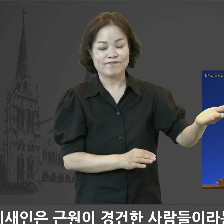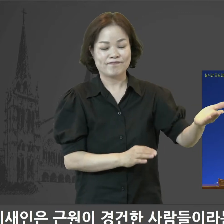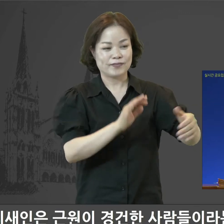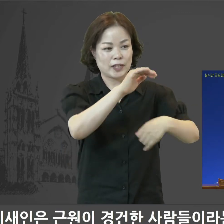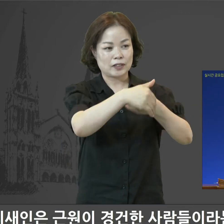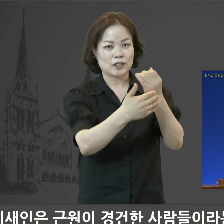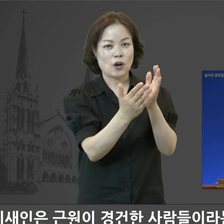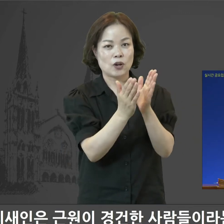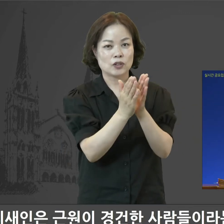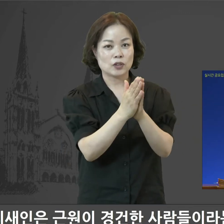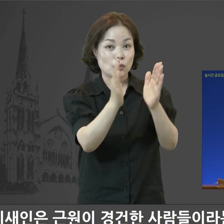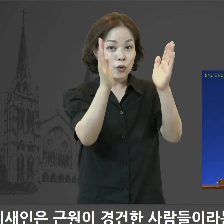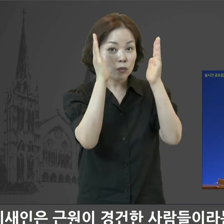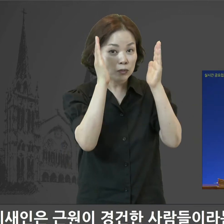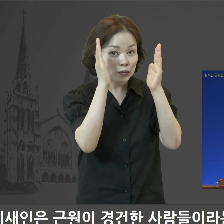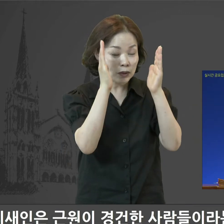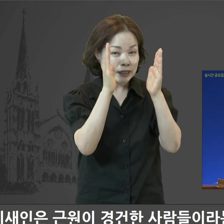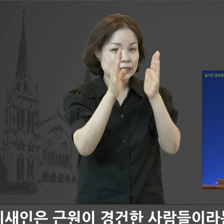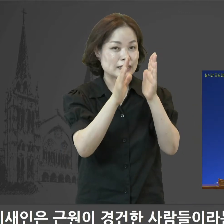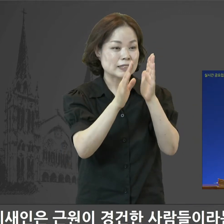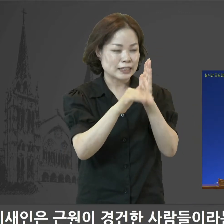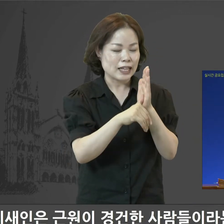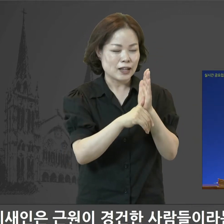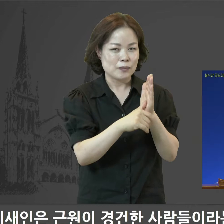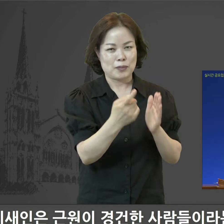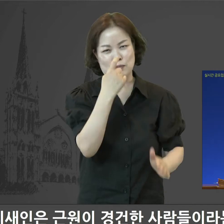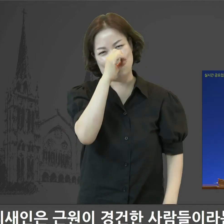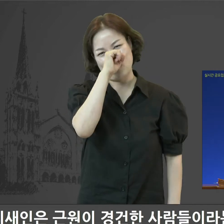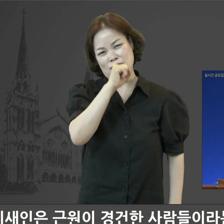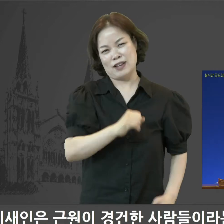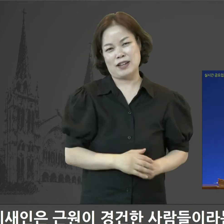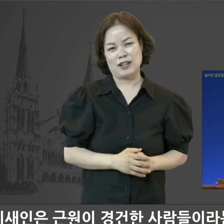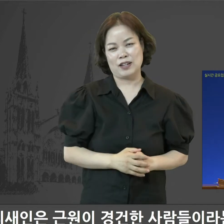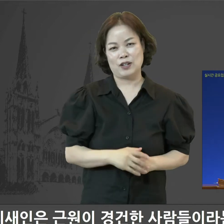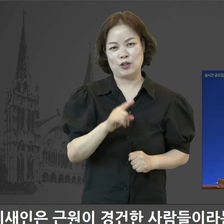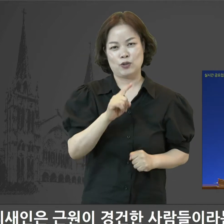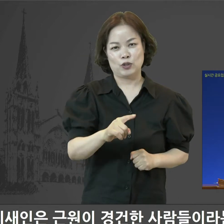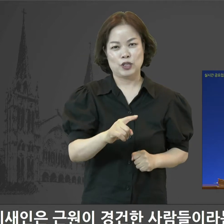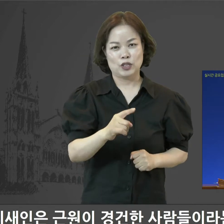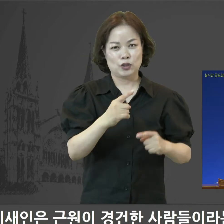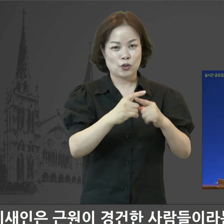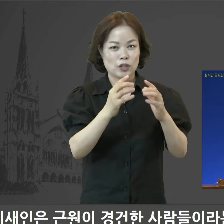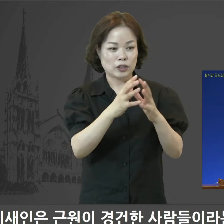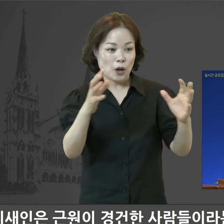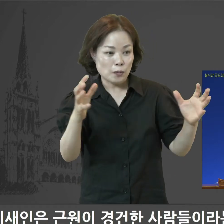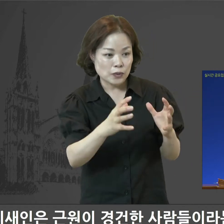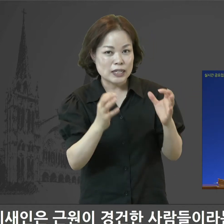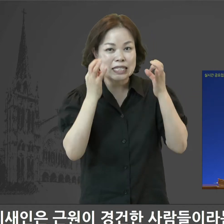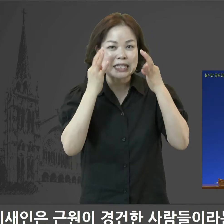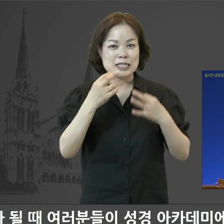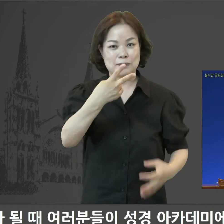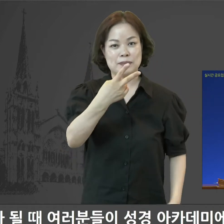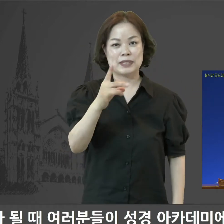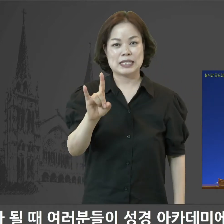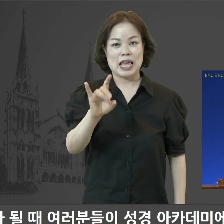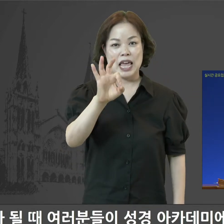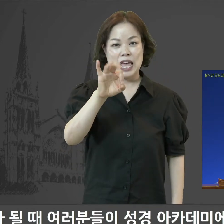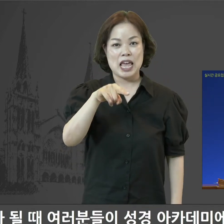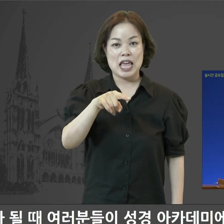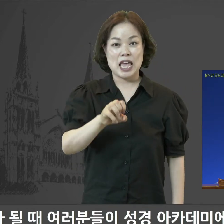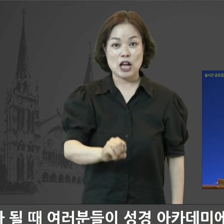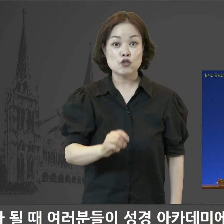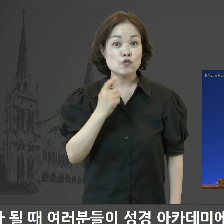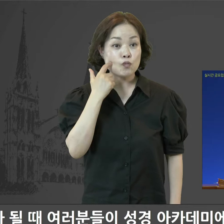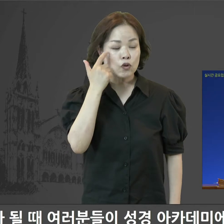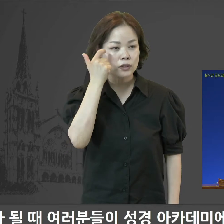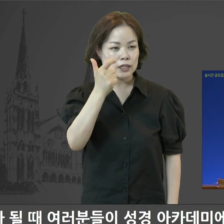성경 아카데미 같은 데서 공부하시면 좋을 것 같아요. 우리 교회 협동 목사로 섬겨주시는 김대용 목사님이 이